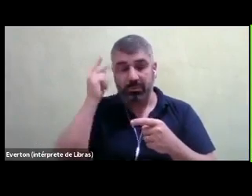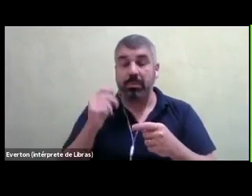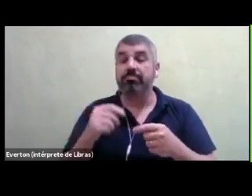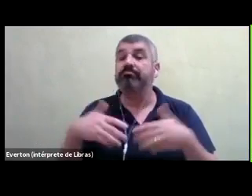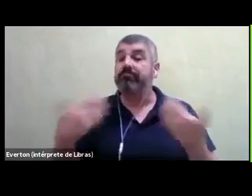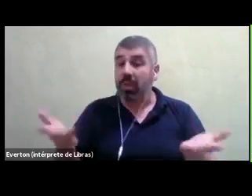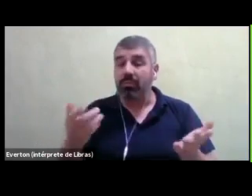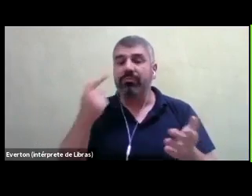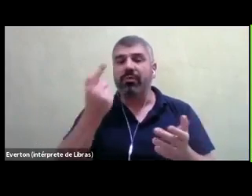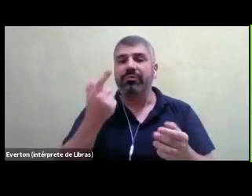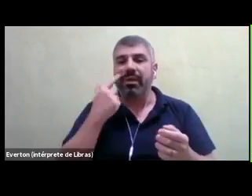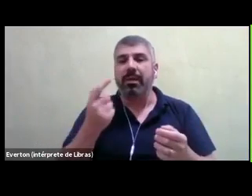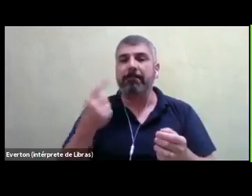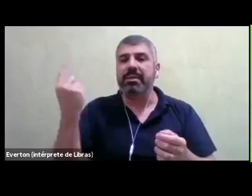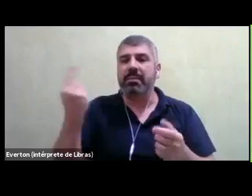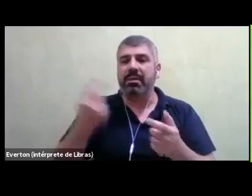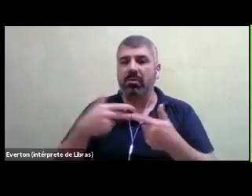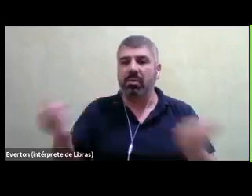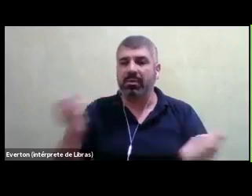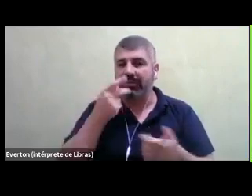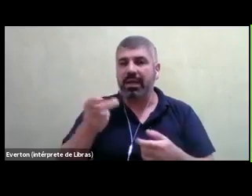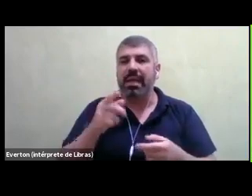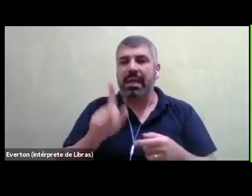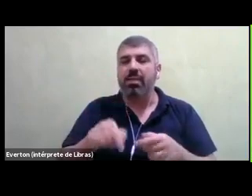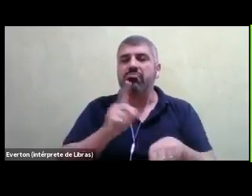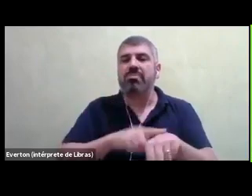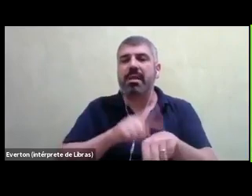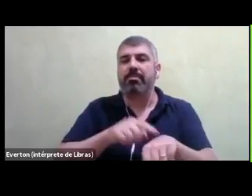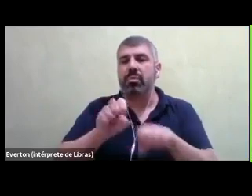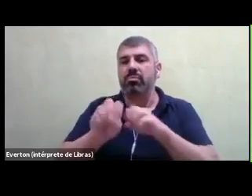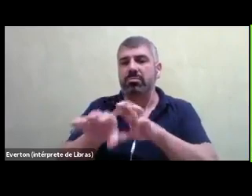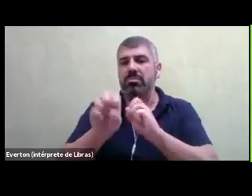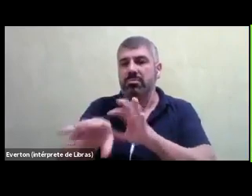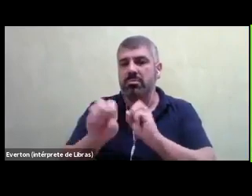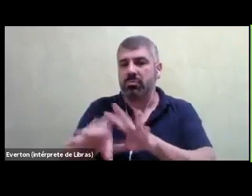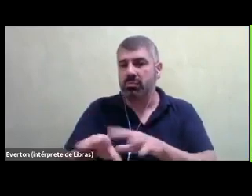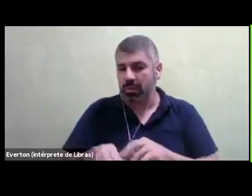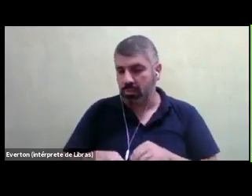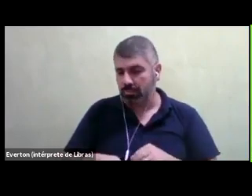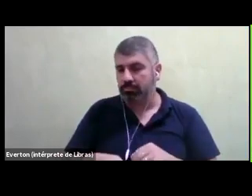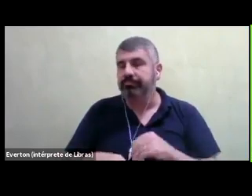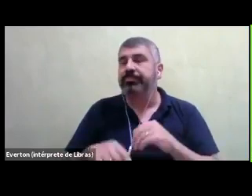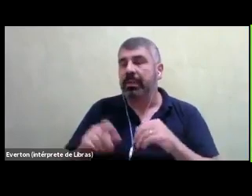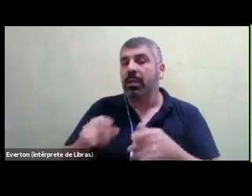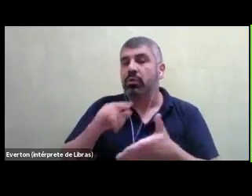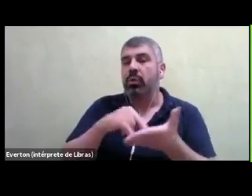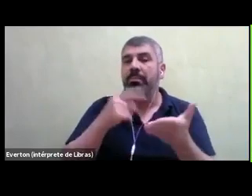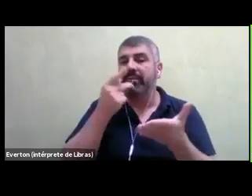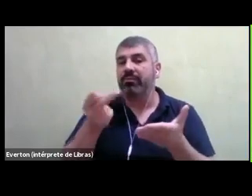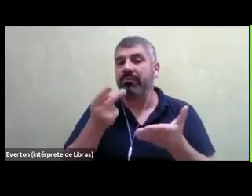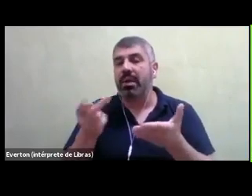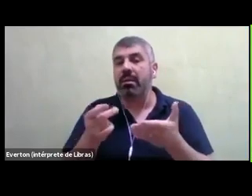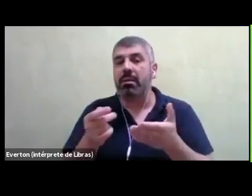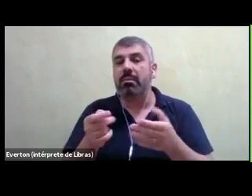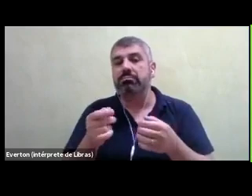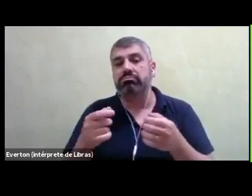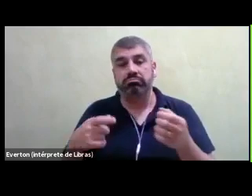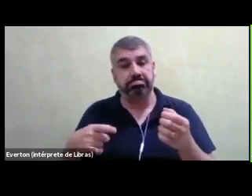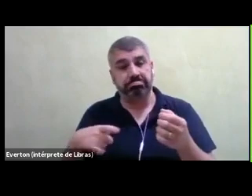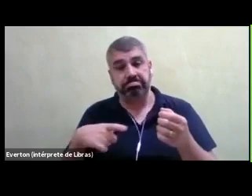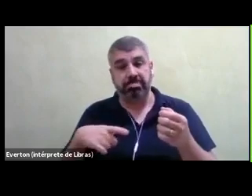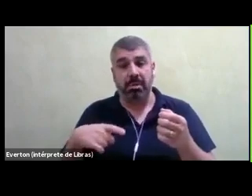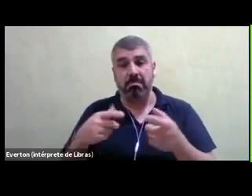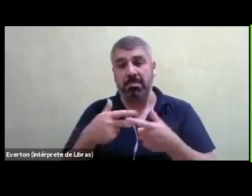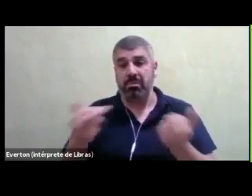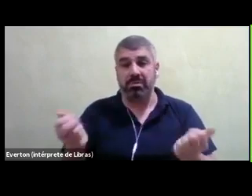questão que eu escolhi falar são dos tempos de instrução, né? O documento, ele traz algumas frações que a gente não entende